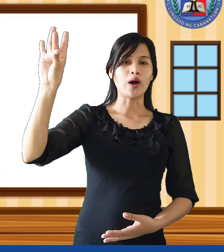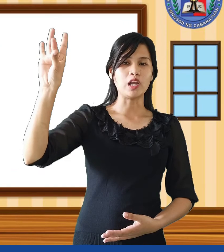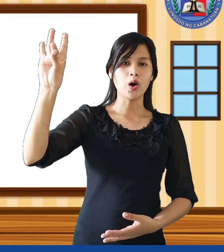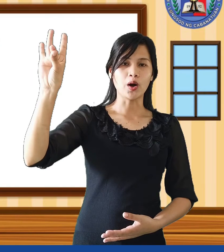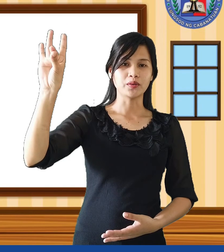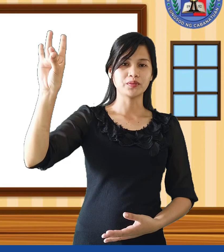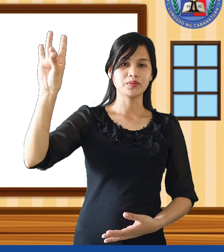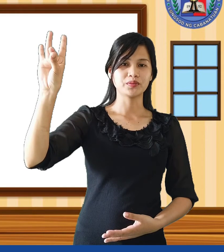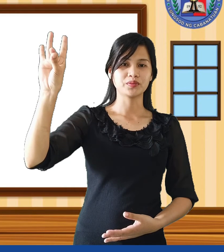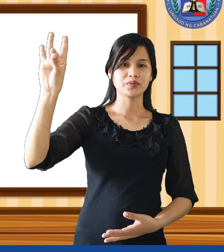8.